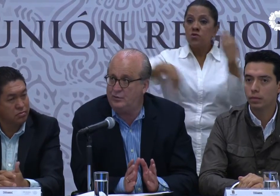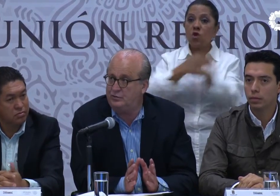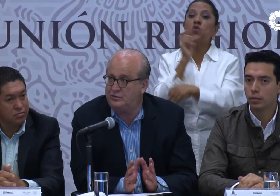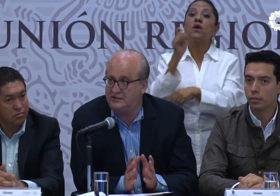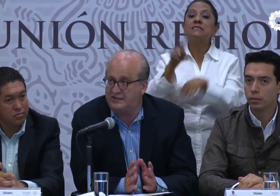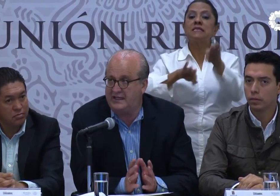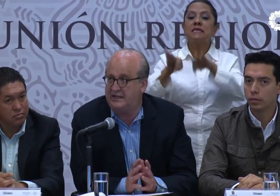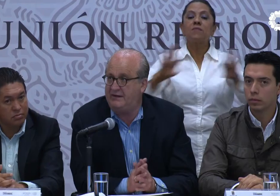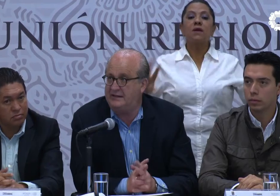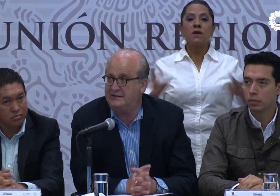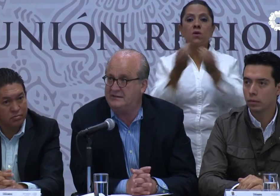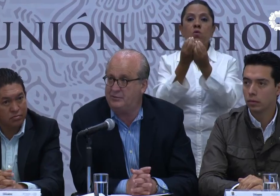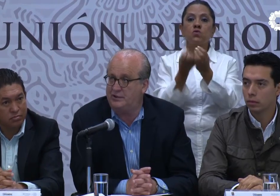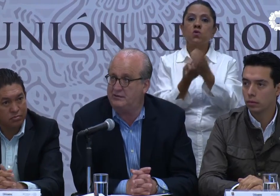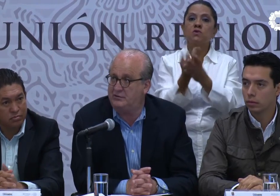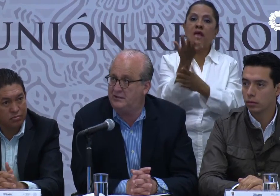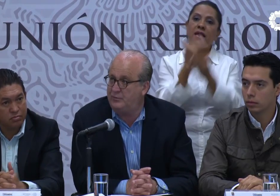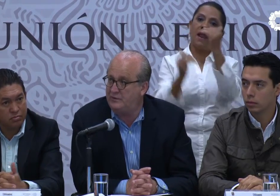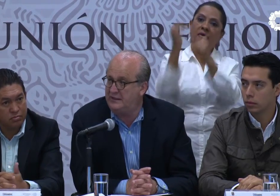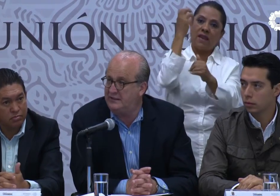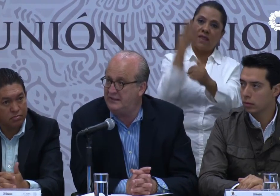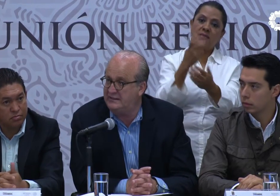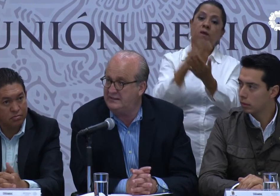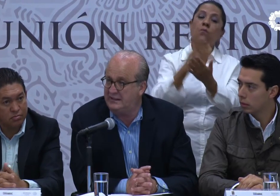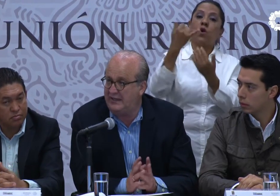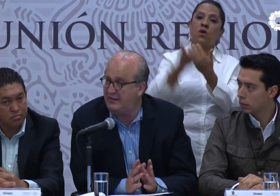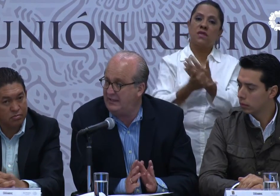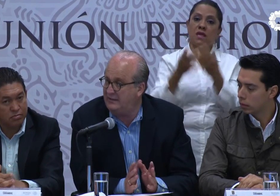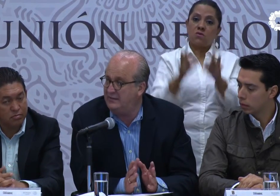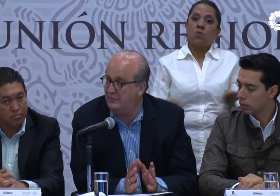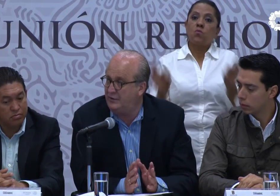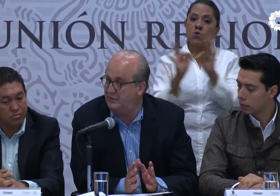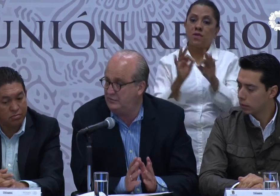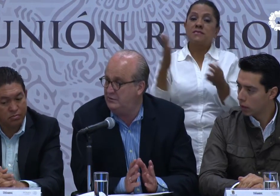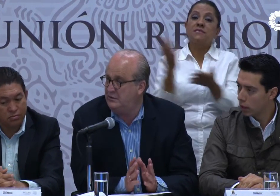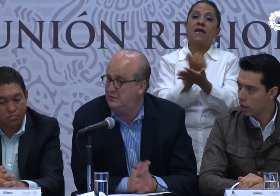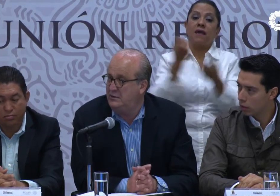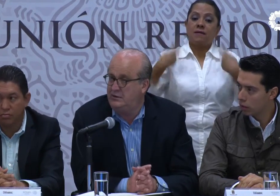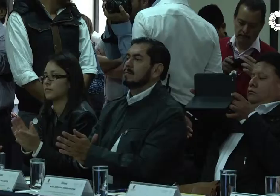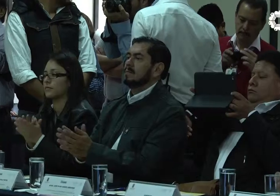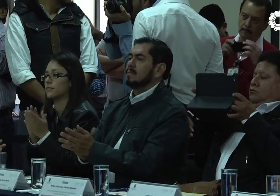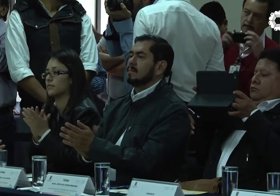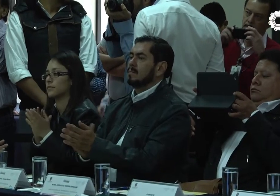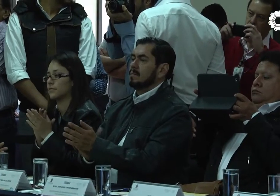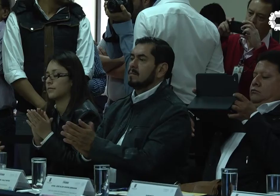trabajar juntos y sacar adelante este proyecto tan importante que es que gane la gente de Morelos.